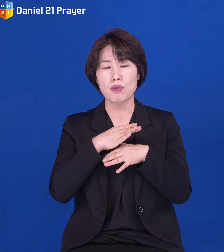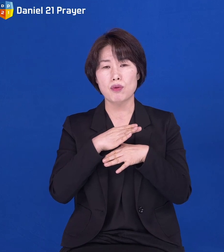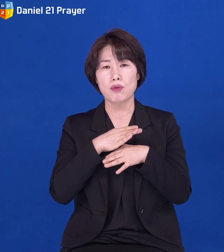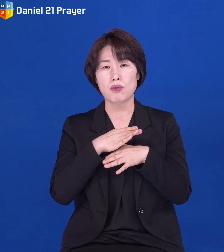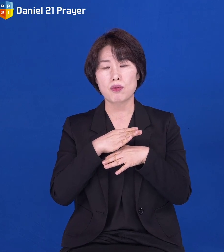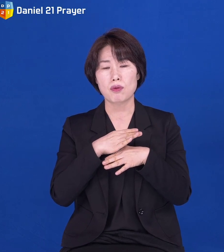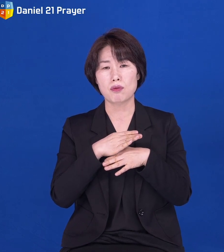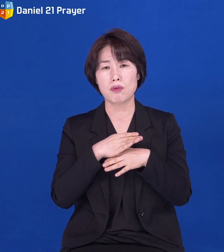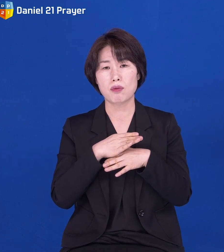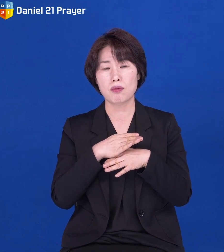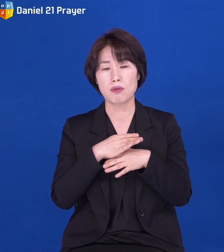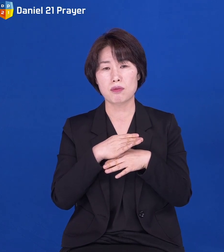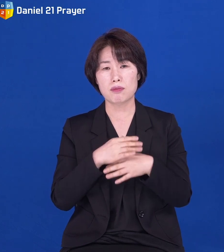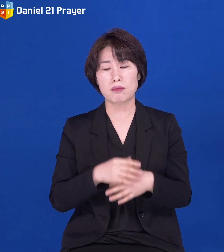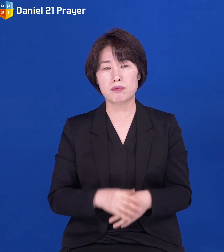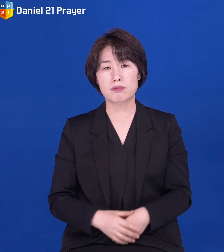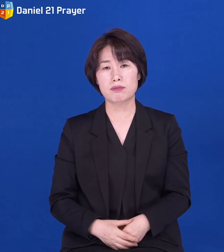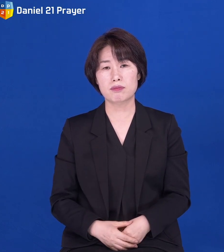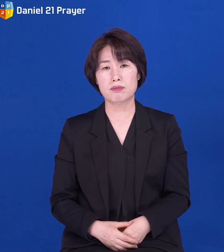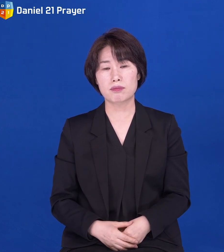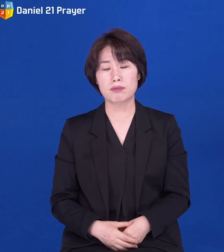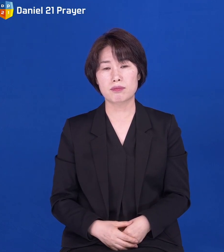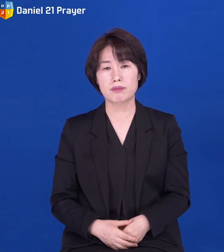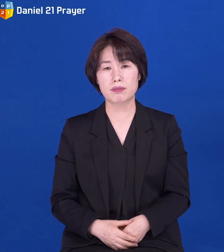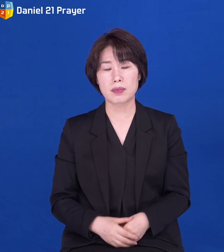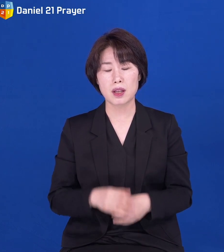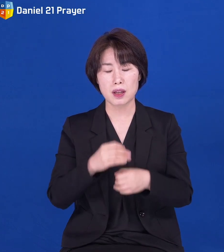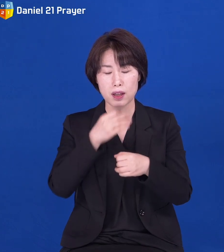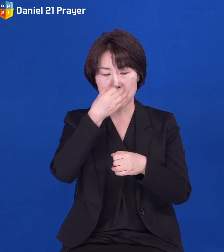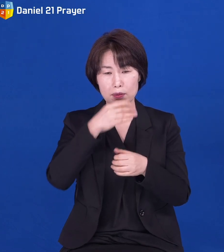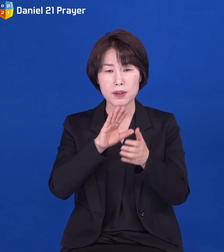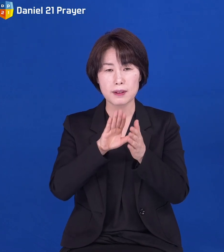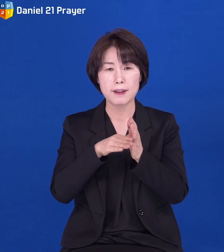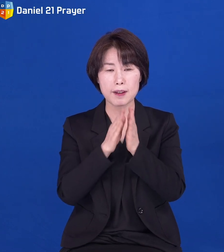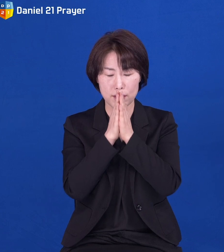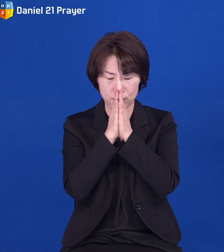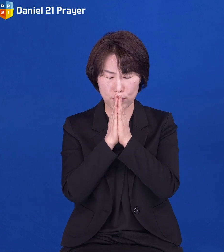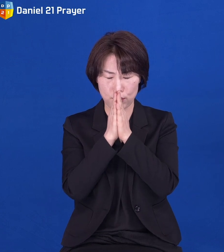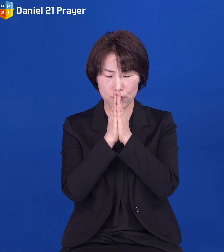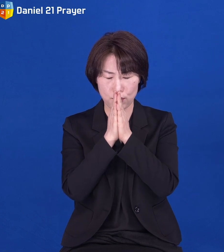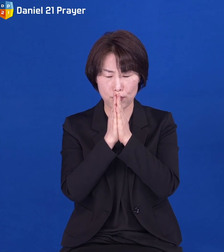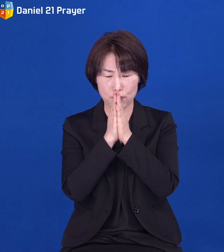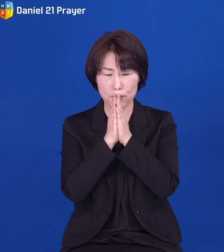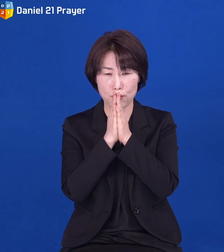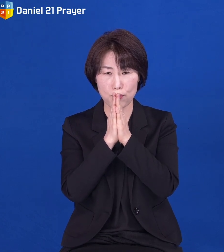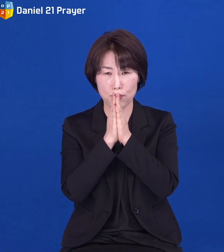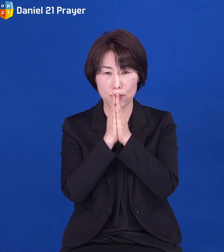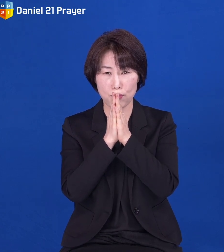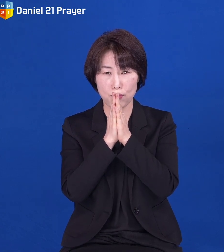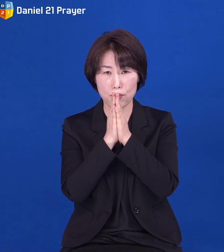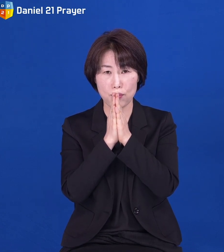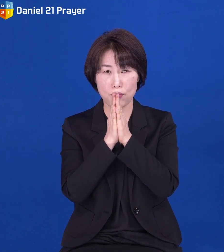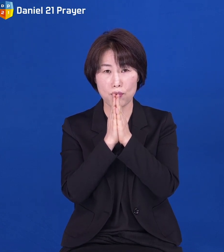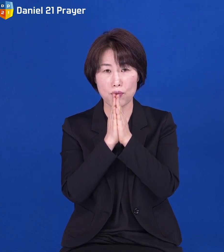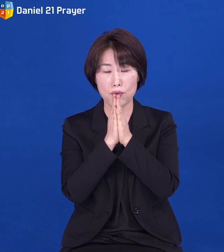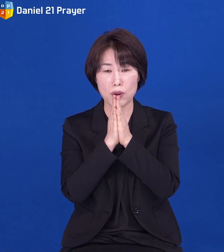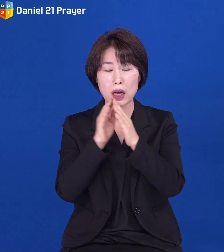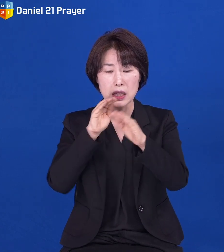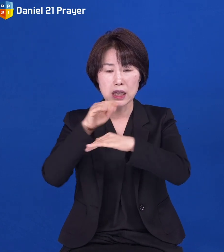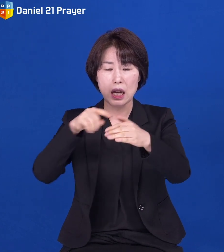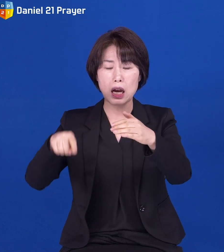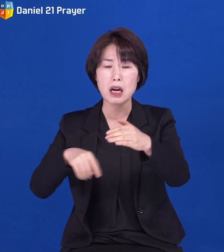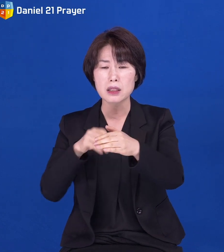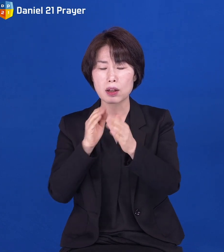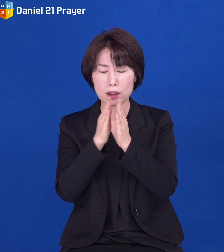때마다 기도를 엄청 하거든요. 이제 막 차 안에서부터 그때 중요한 미팅이 있었어요. 중요한 미팅을 이제 가야